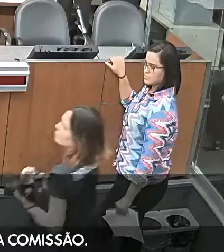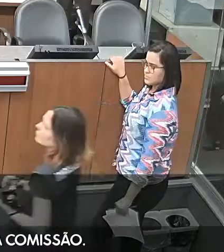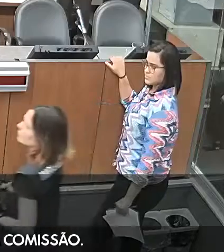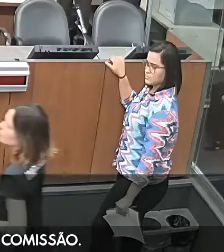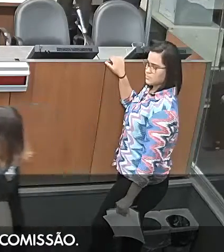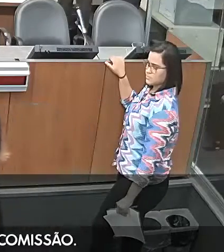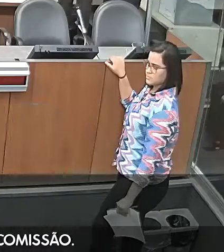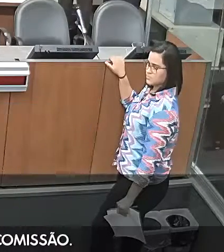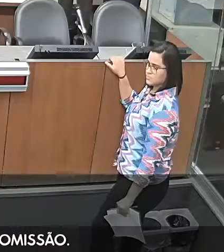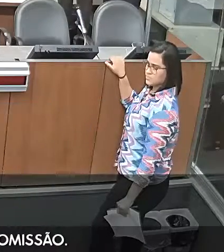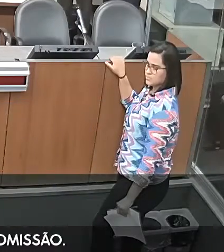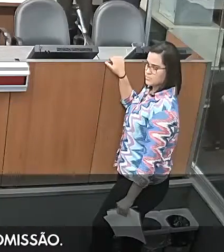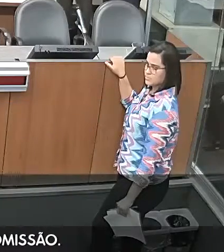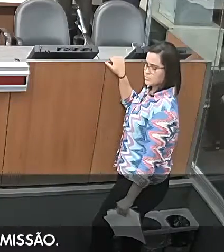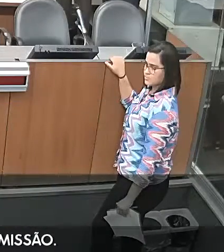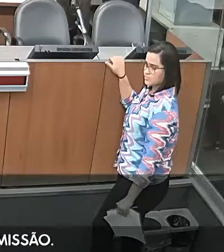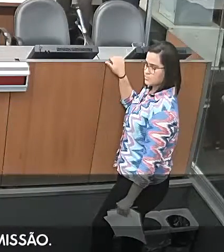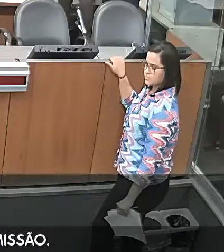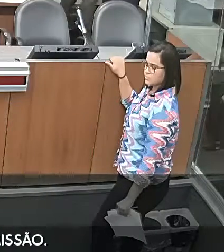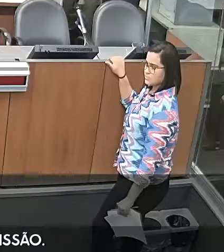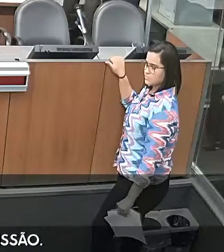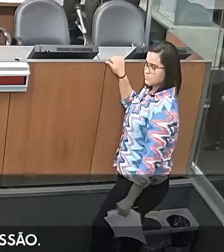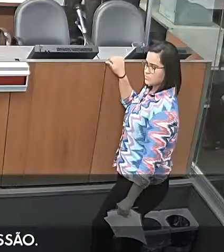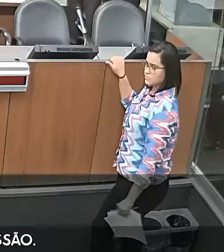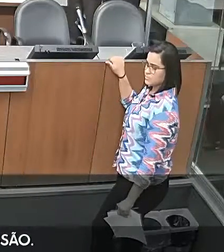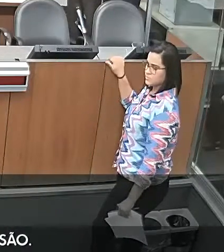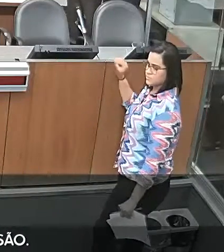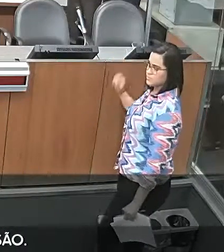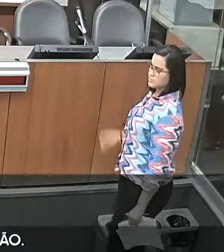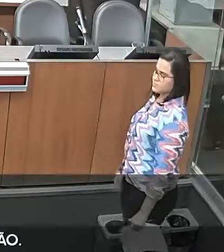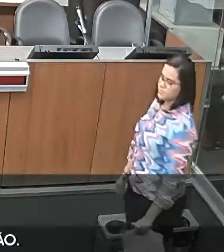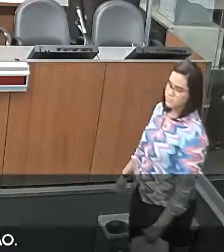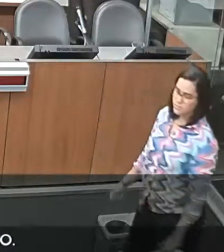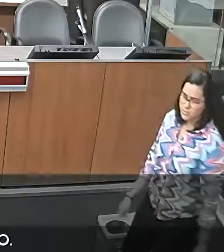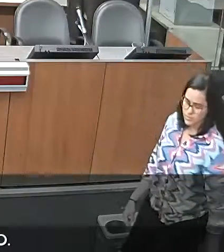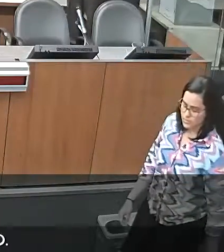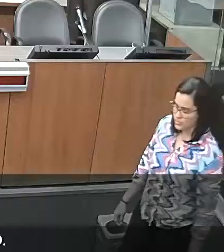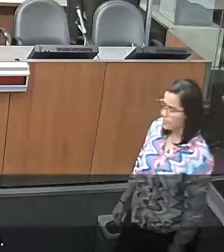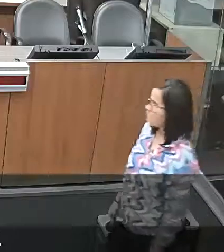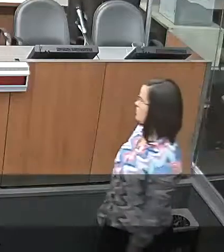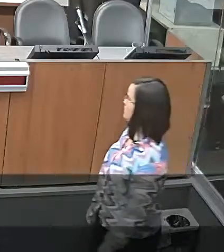comissão, que teve por finalidade debater os impactos negativos da fusão da Secretaria de Cultura e Turismo.